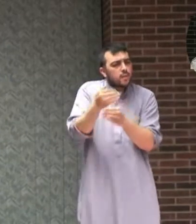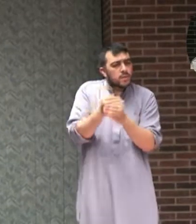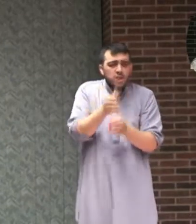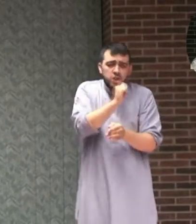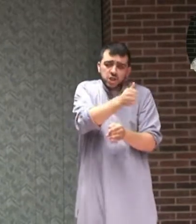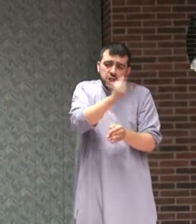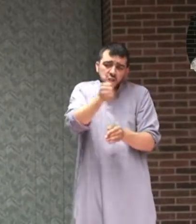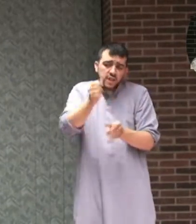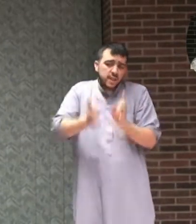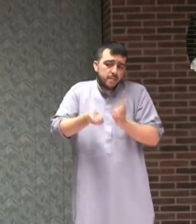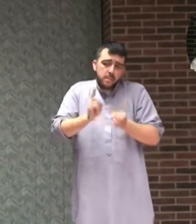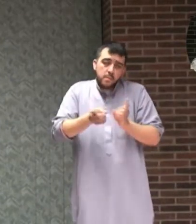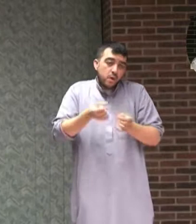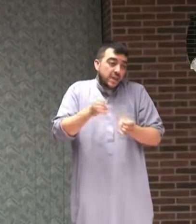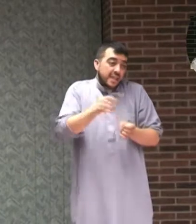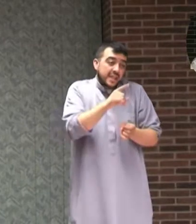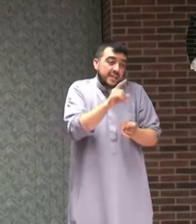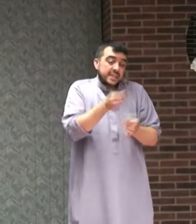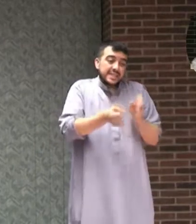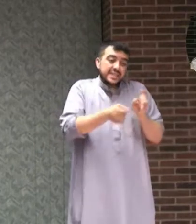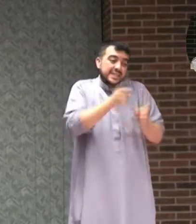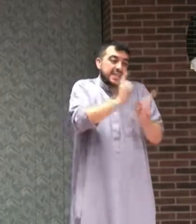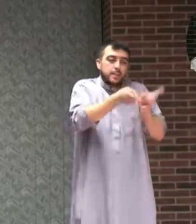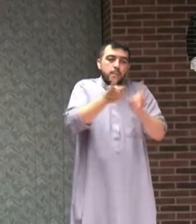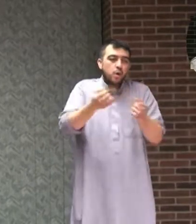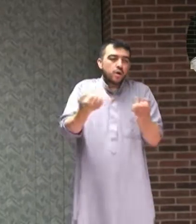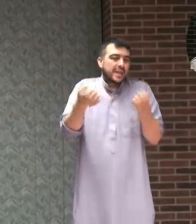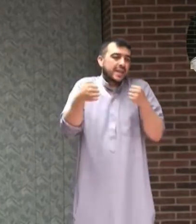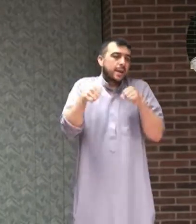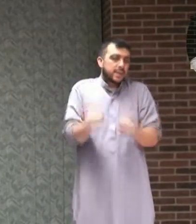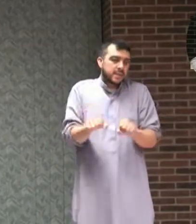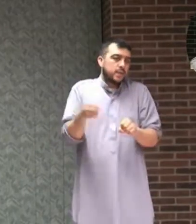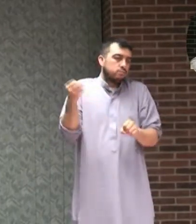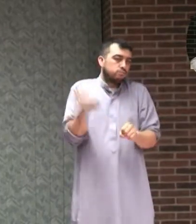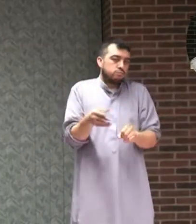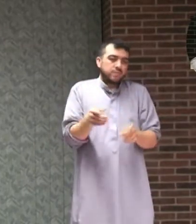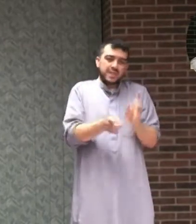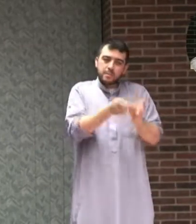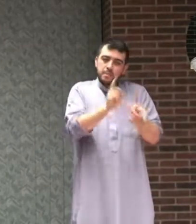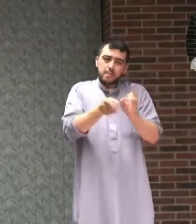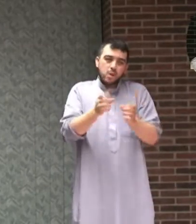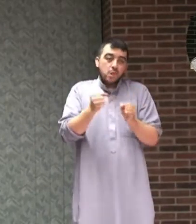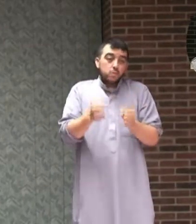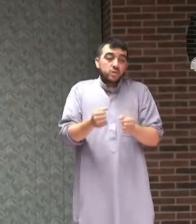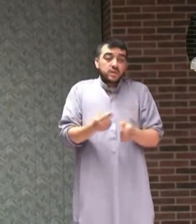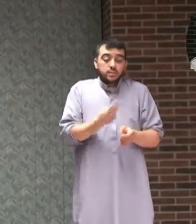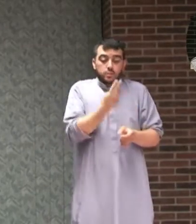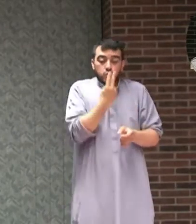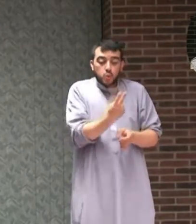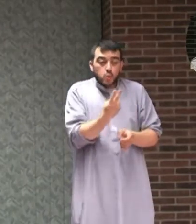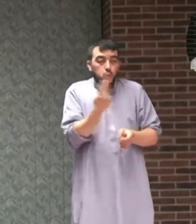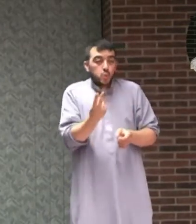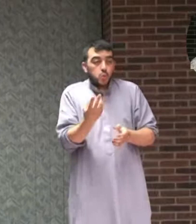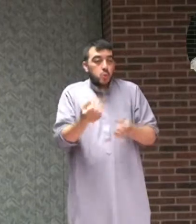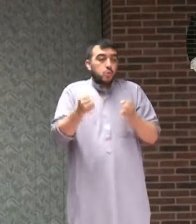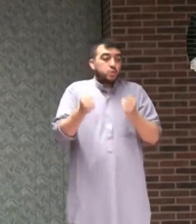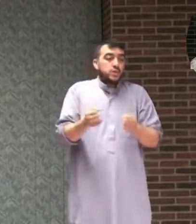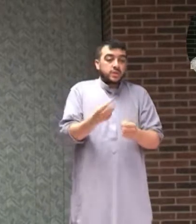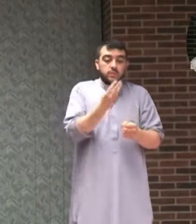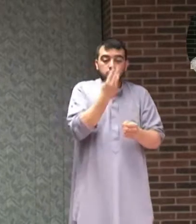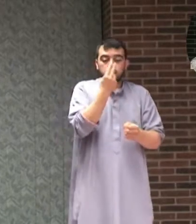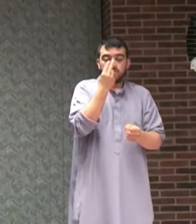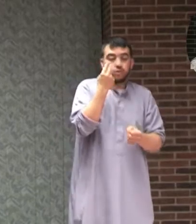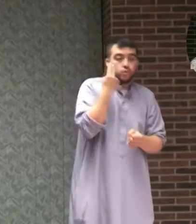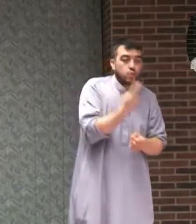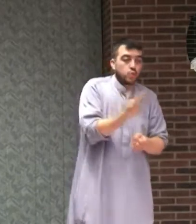son niveau et selon ses capacités, celui qui peut faire 11 raka'a par nuit, falhamdulillah, celui qui n'en est pas capable, qu'il en fasse 7,